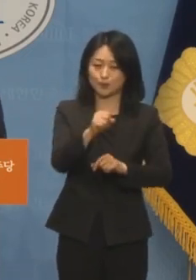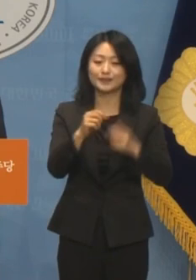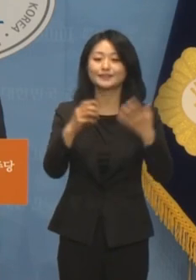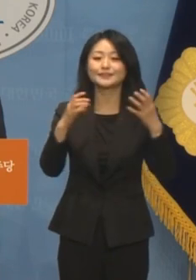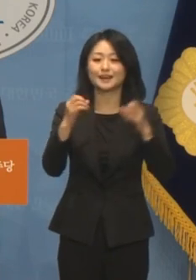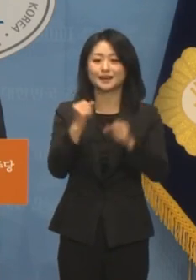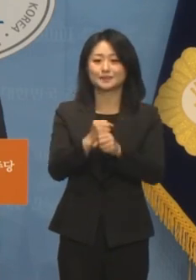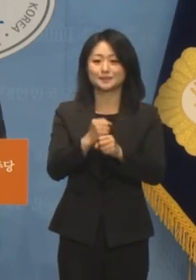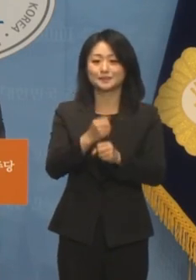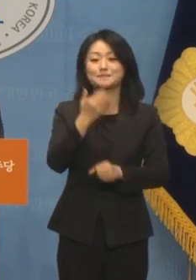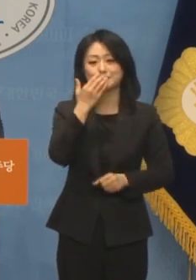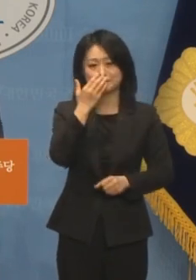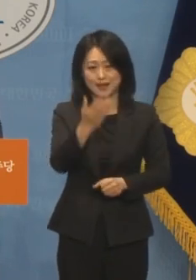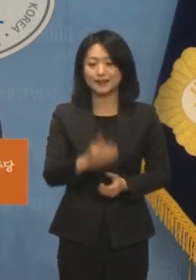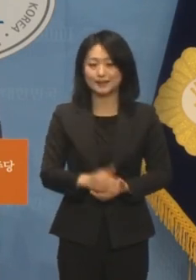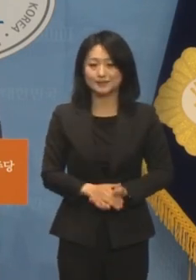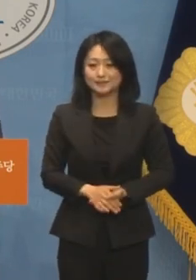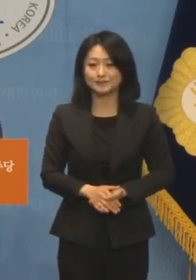만들어 가겠습니다.